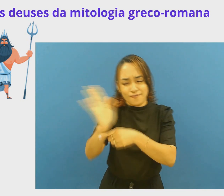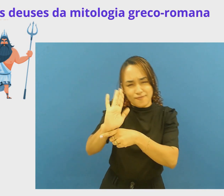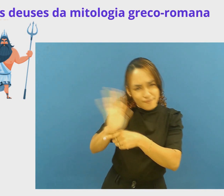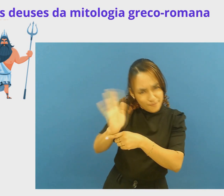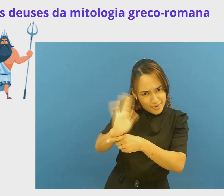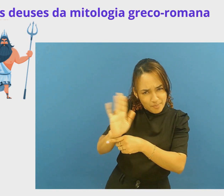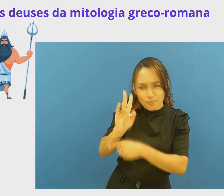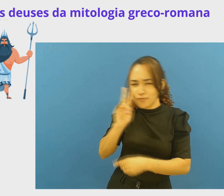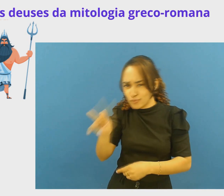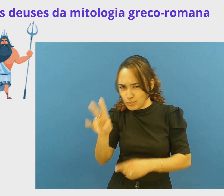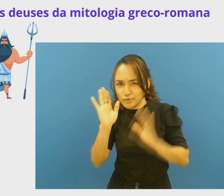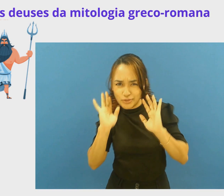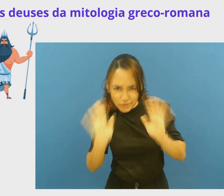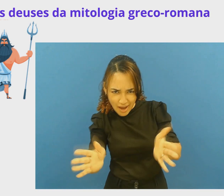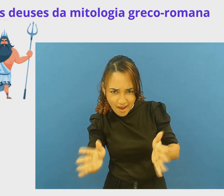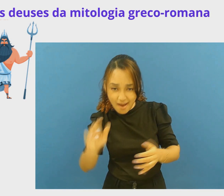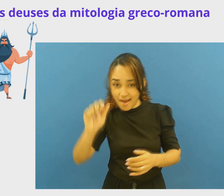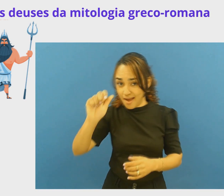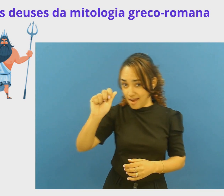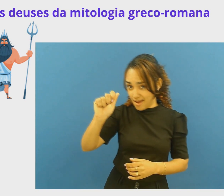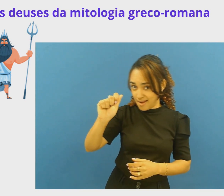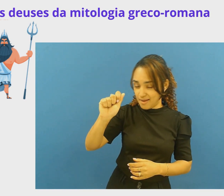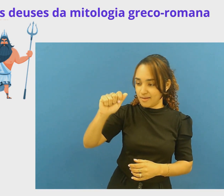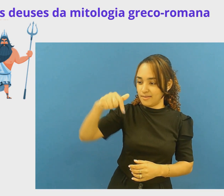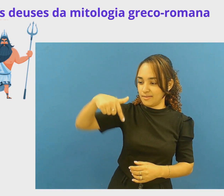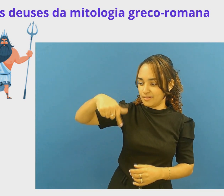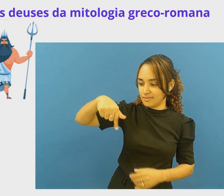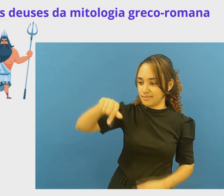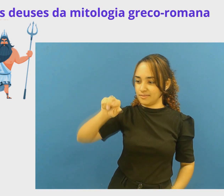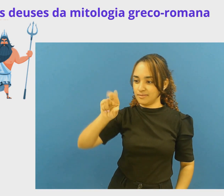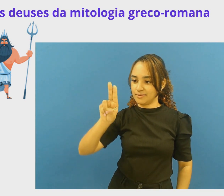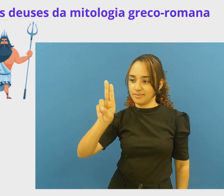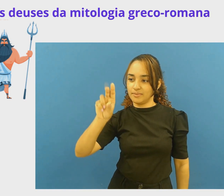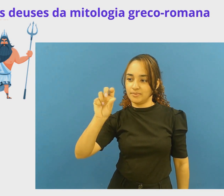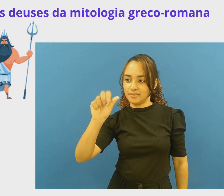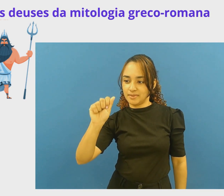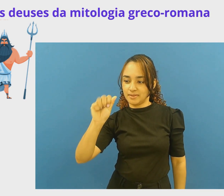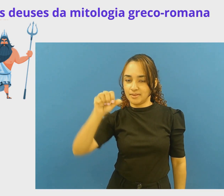Lembra do filme Aquaman?